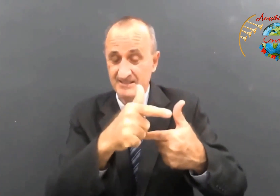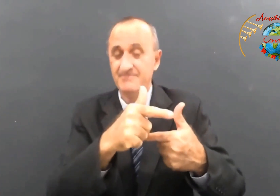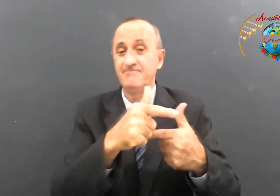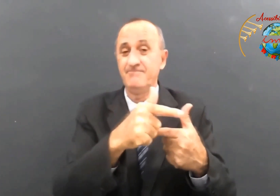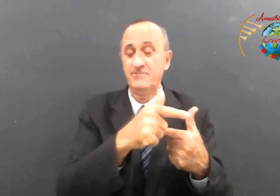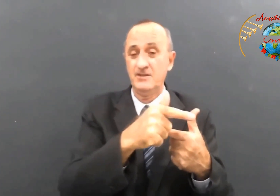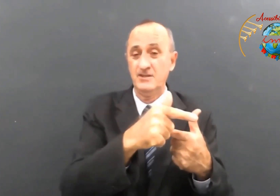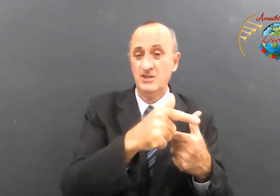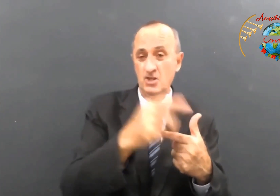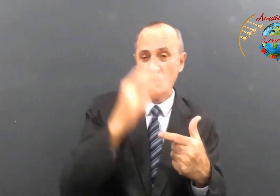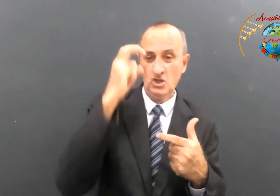cultura humana,